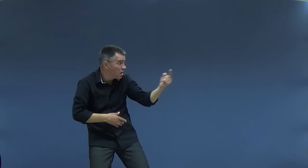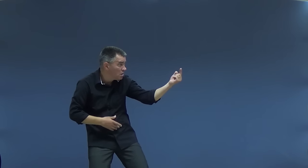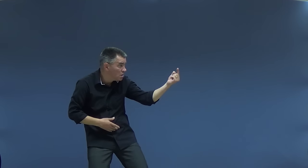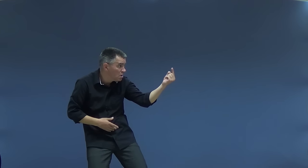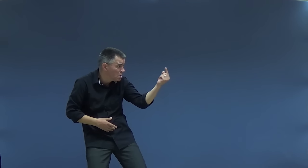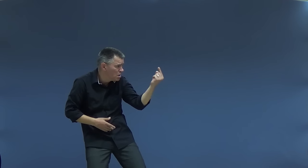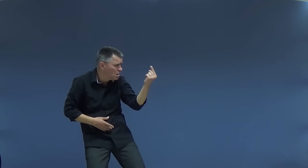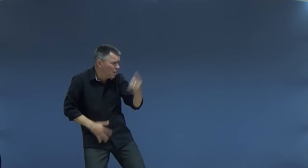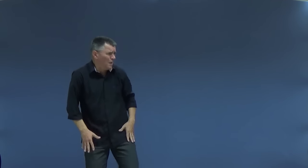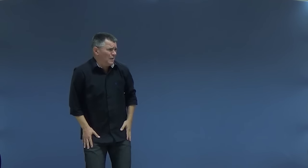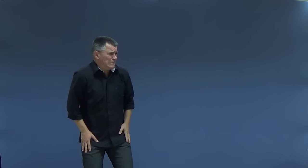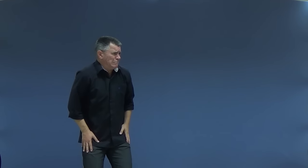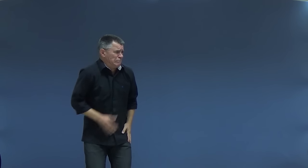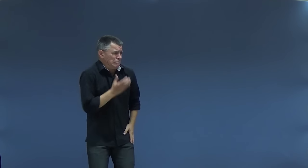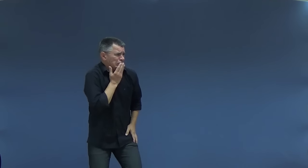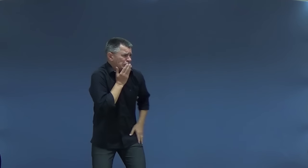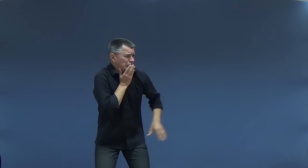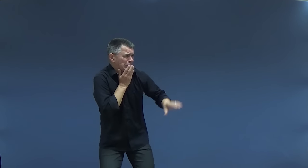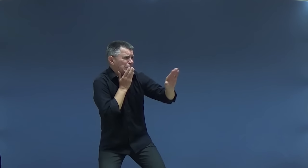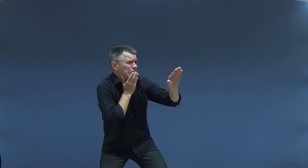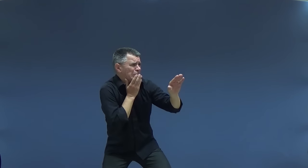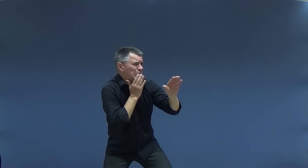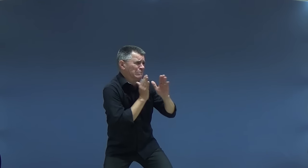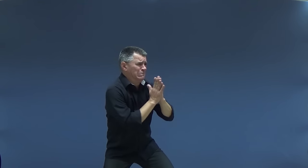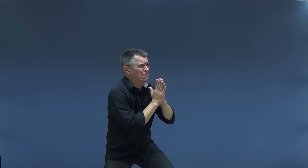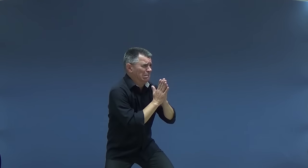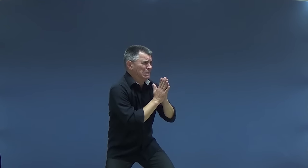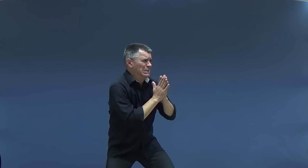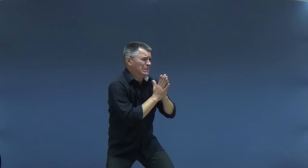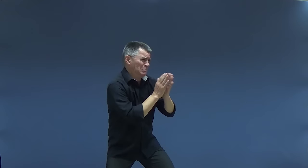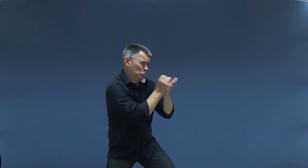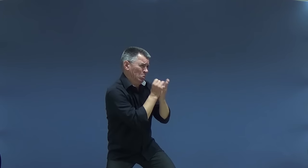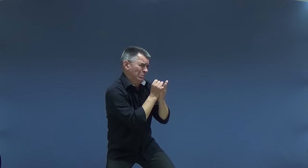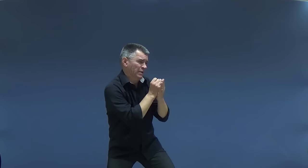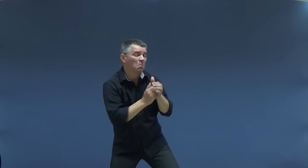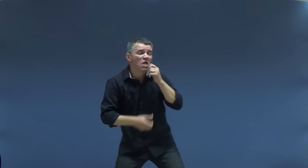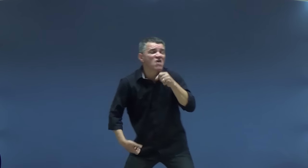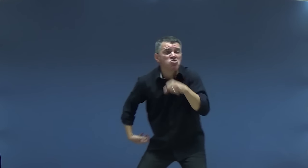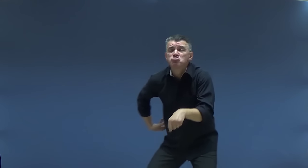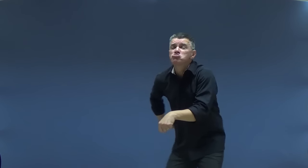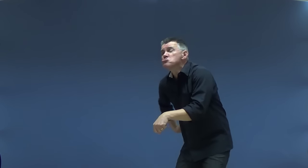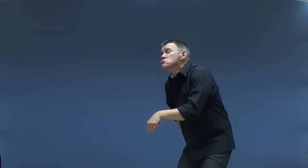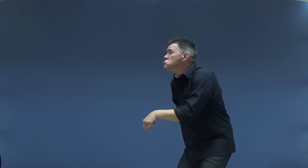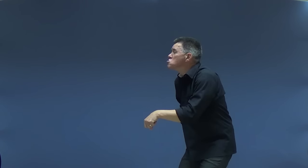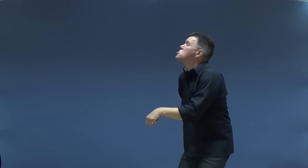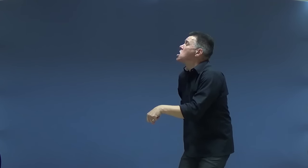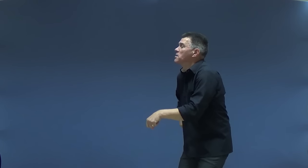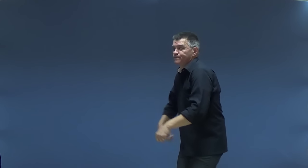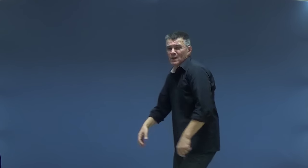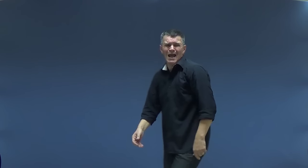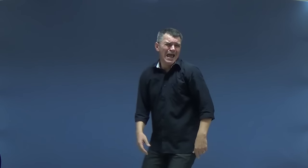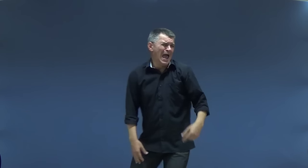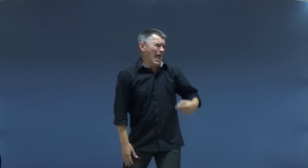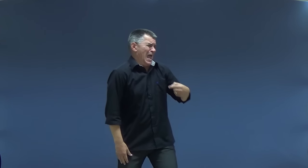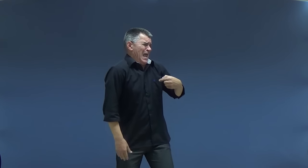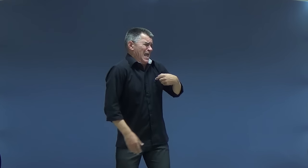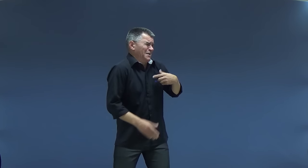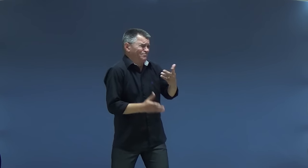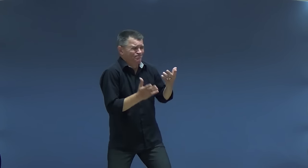E daí quando ele viu a velhinha chegando, ele, moça, senhora, você pode me ajudar? E a senhorinha, ah, o que, que foi?